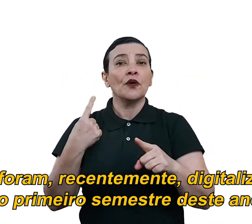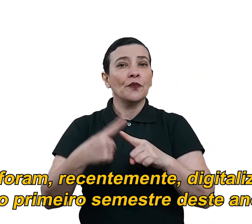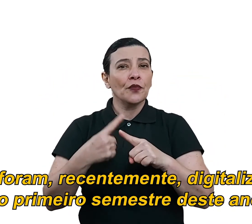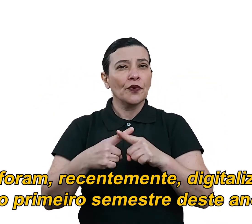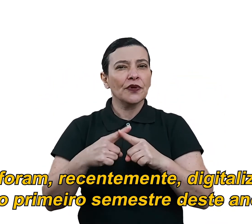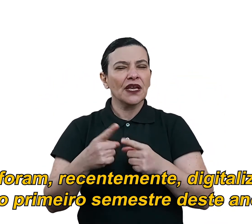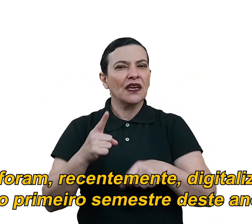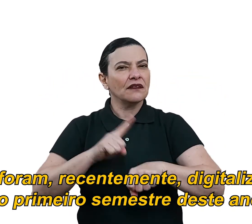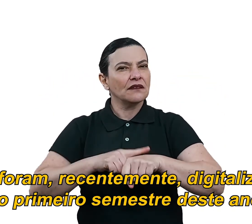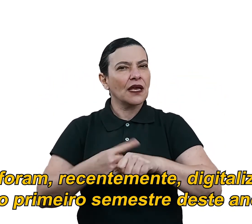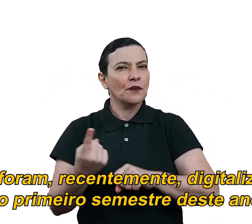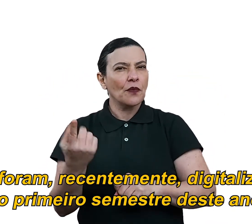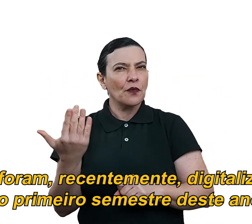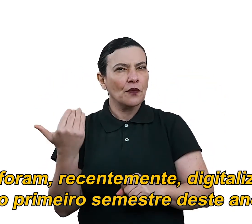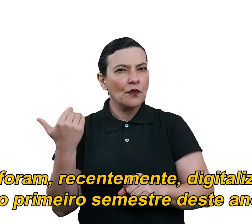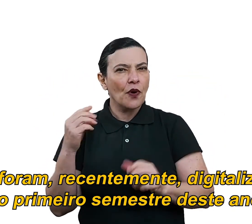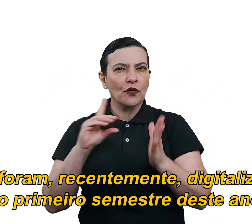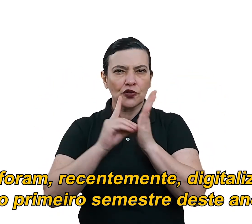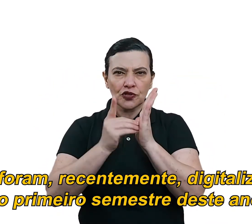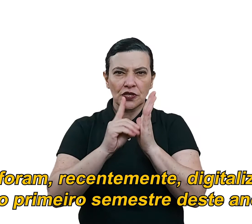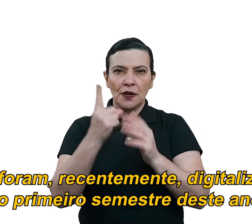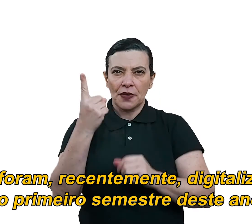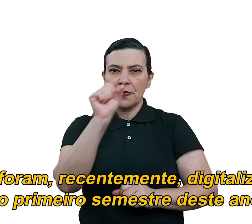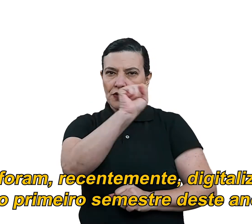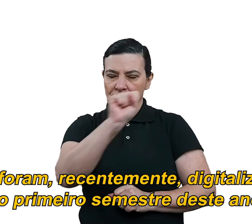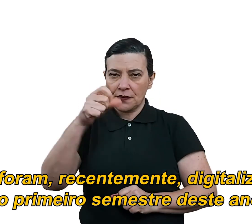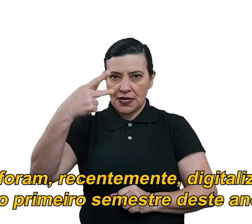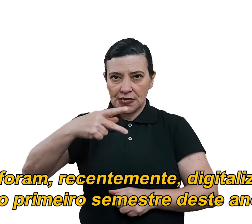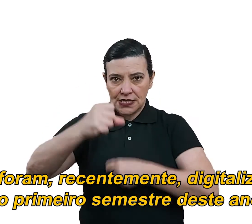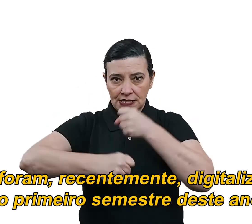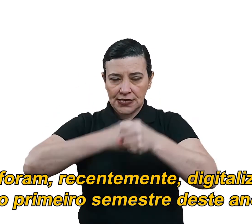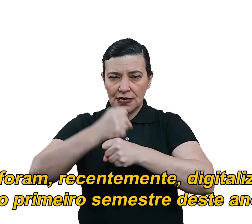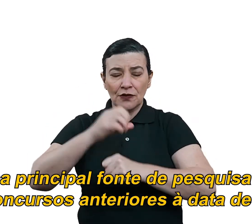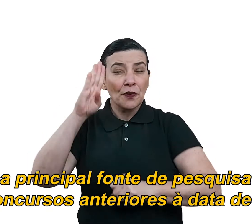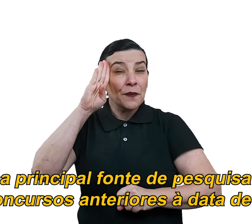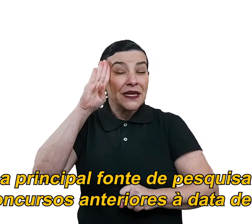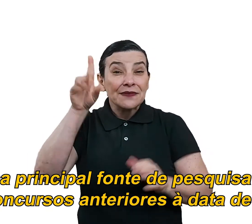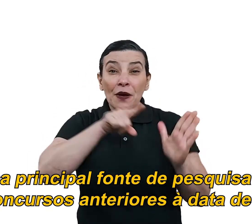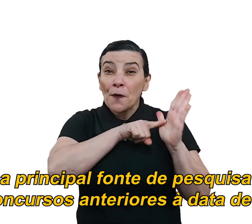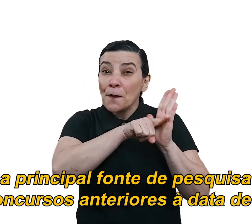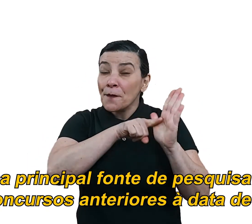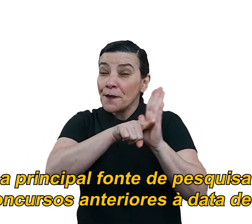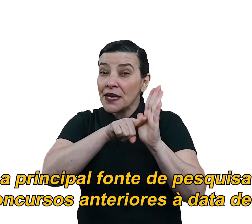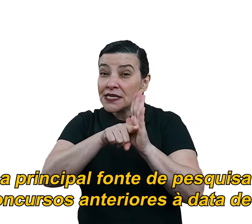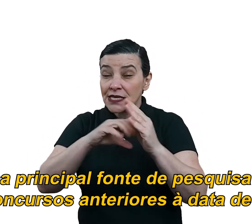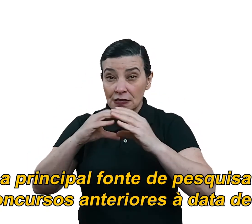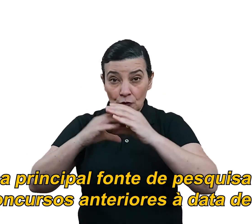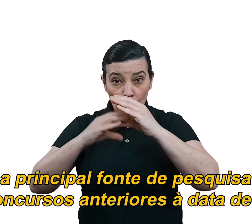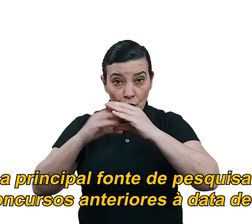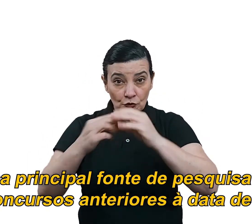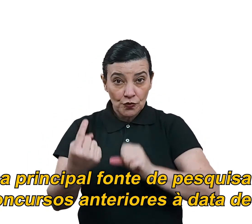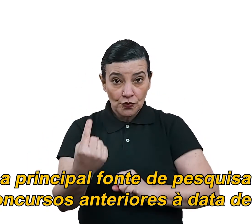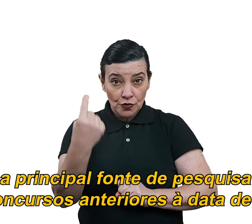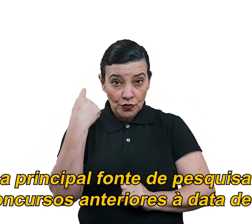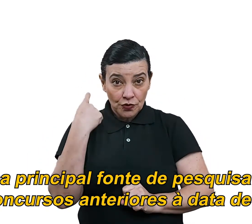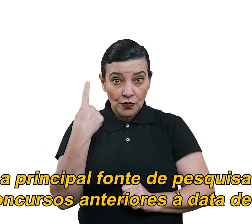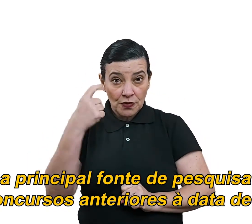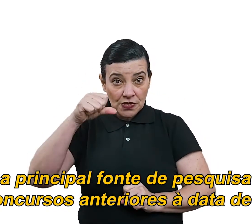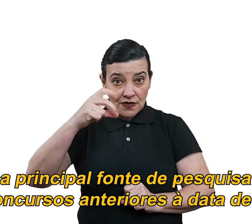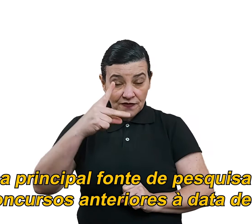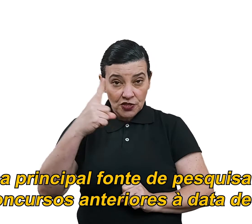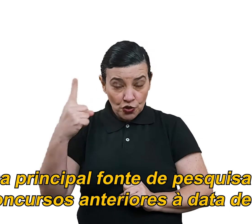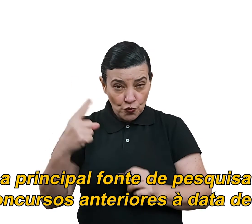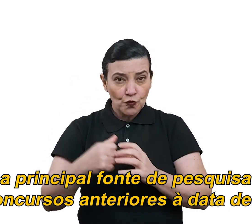pesquisador, pois foram recentemente digitalizados, primeiro semestre deste ano. Minha principal fonte de pesquisa para os